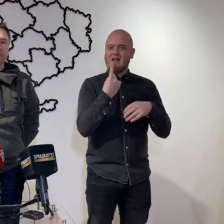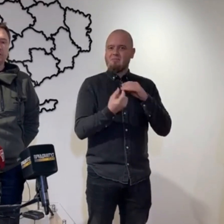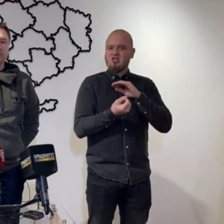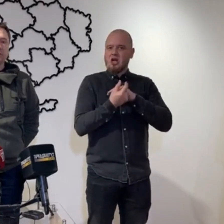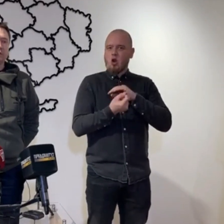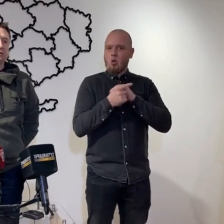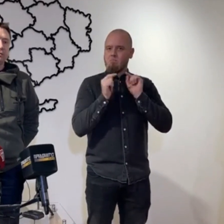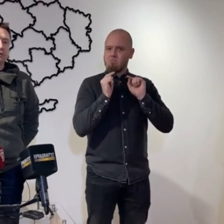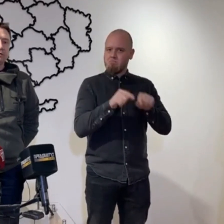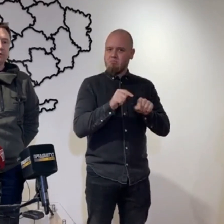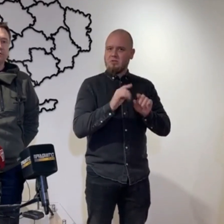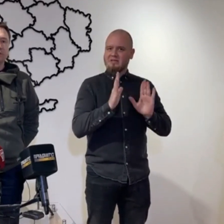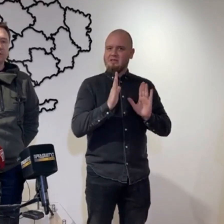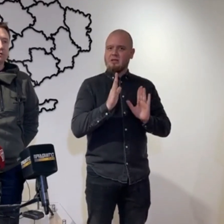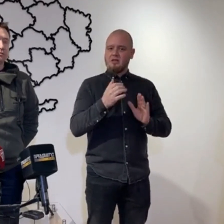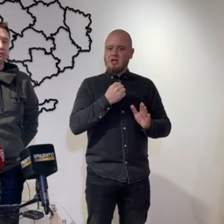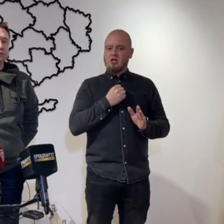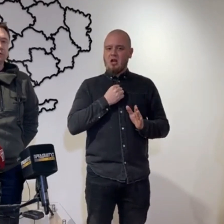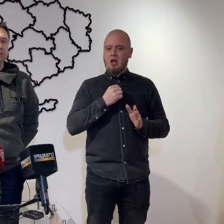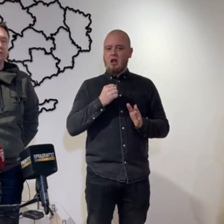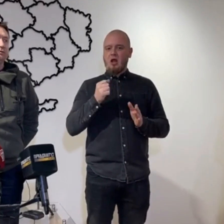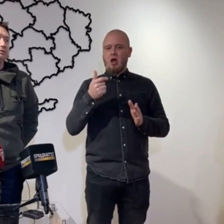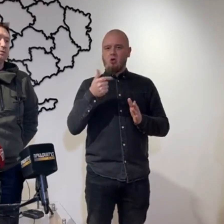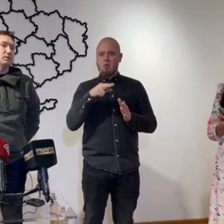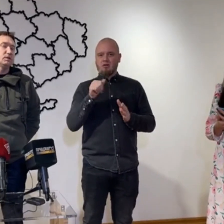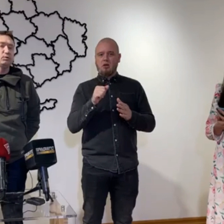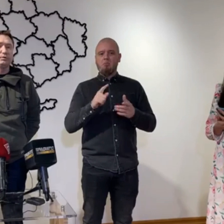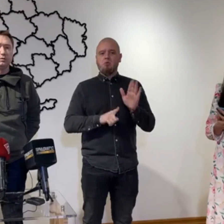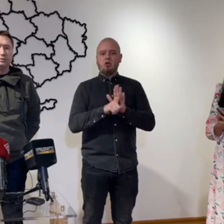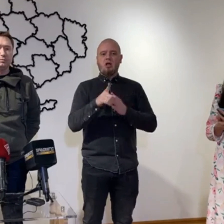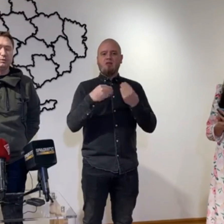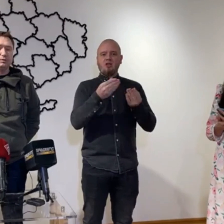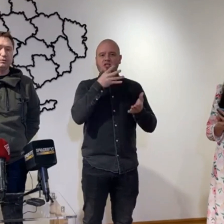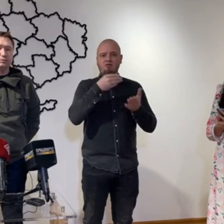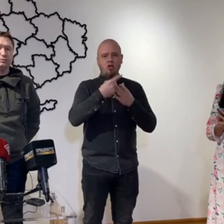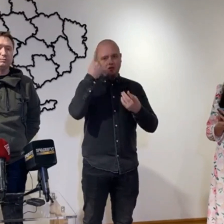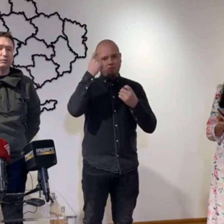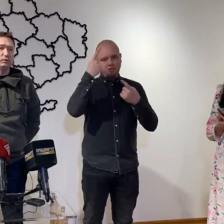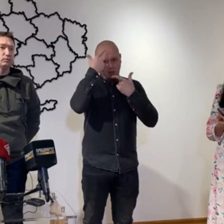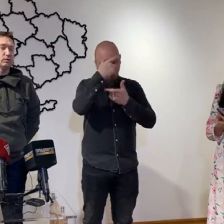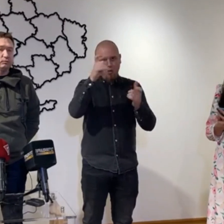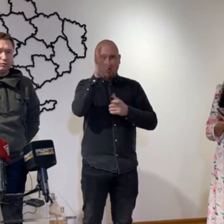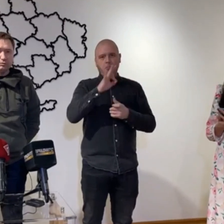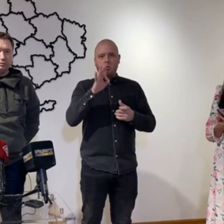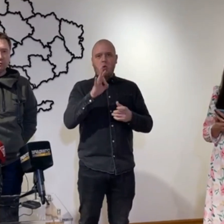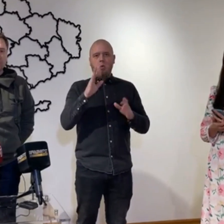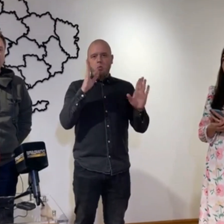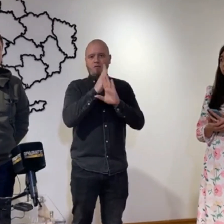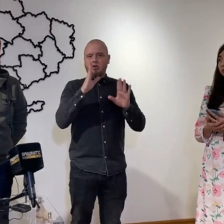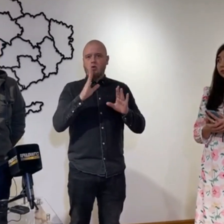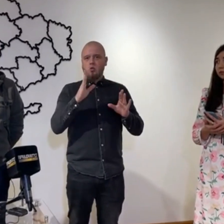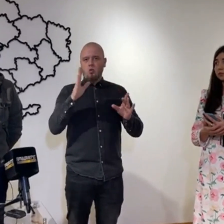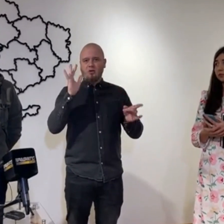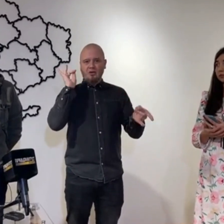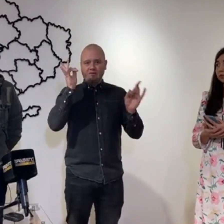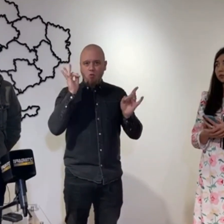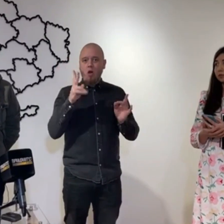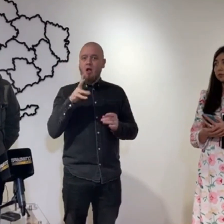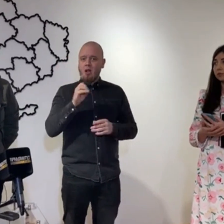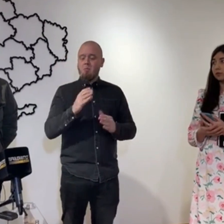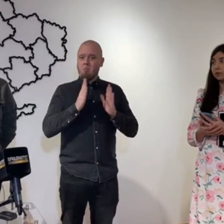на жаль, територіальні громади почали видавати свої інформаційні повідомлення про повітряну тривогу, але